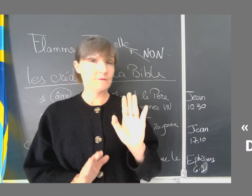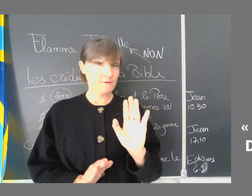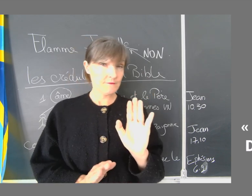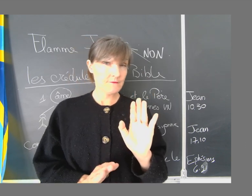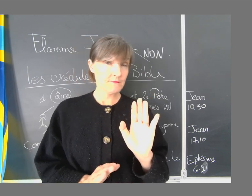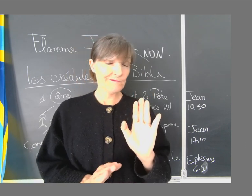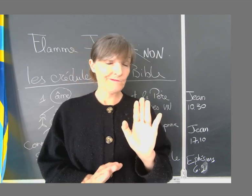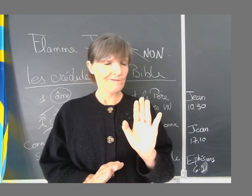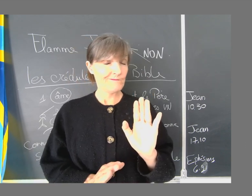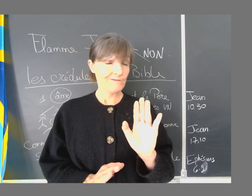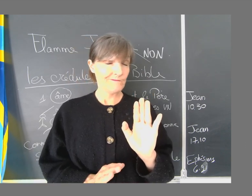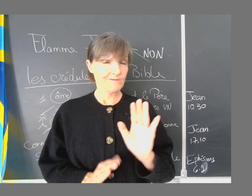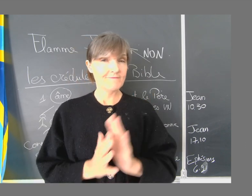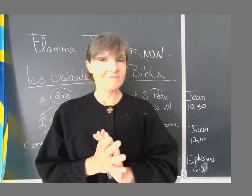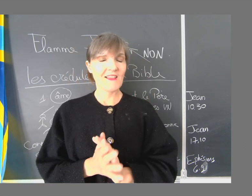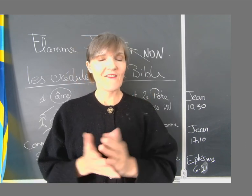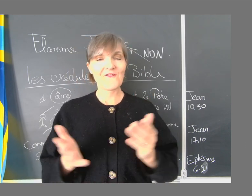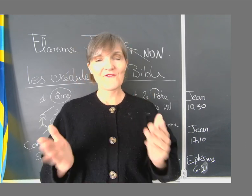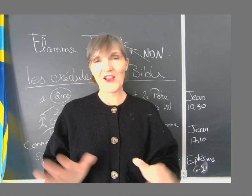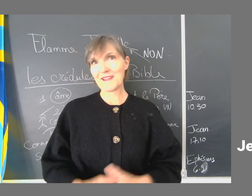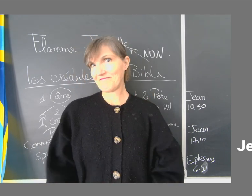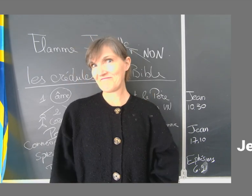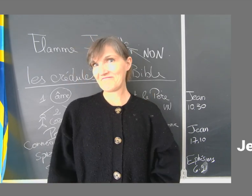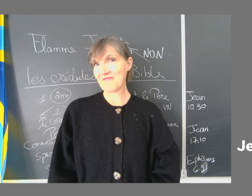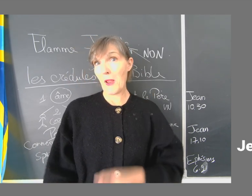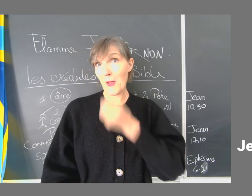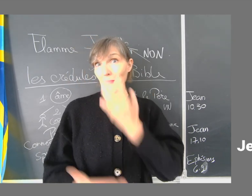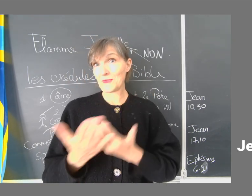dieu bon voilà je vous souhaite une bonne journée journée